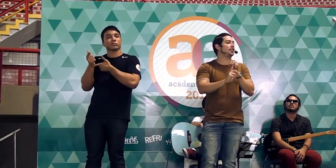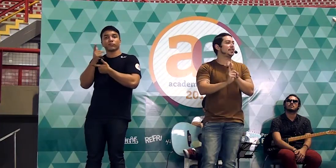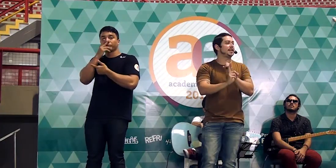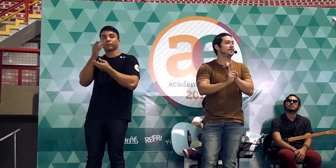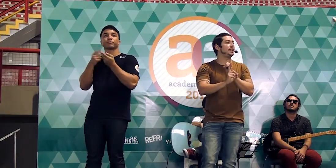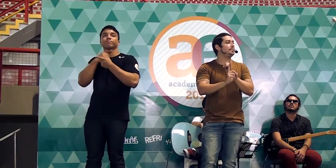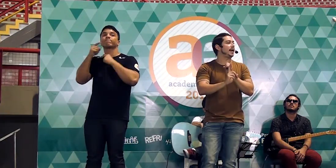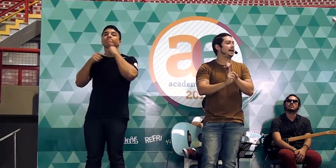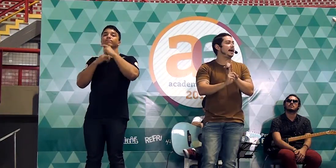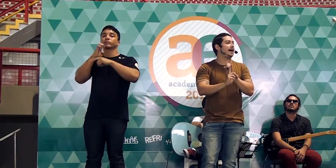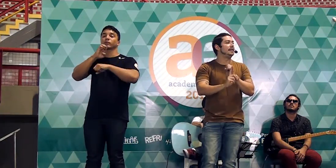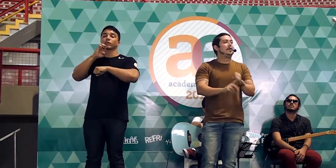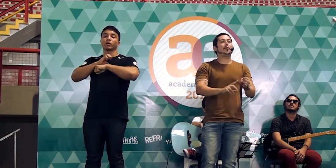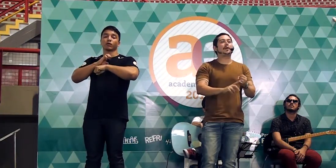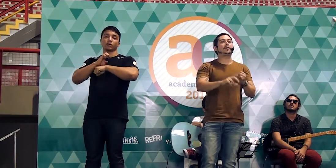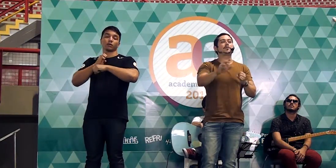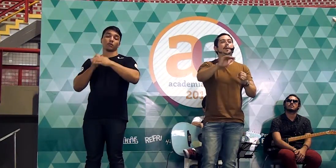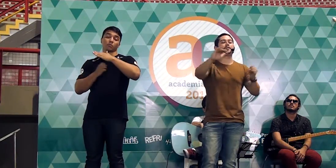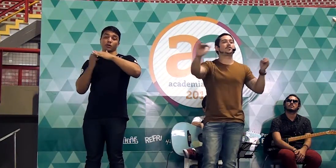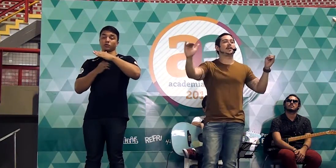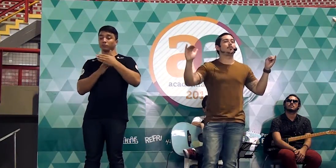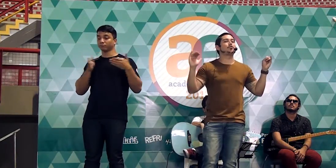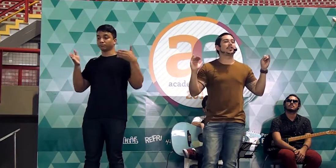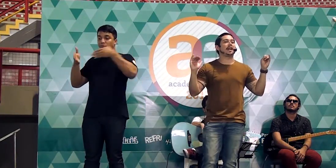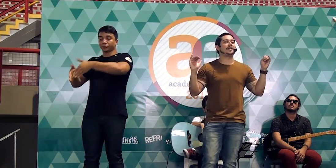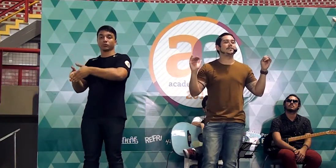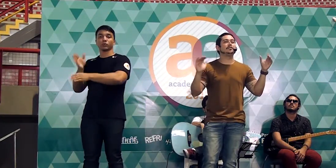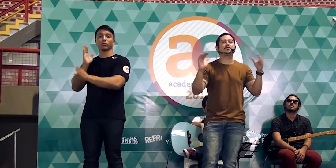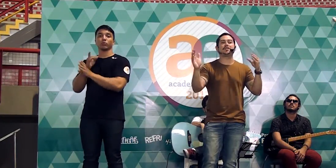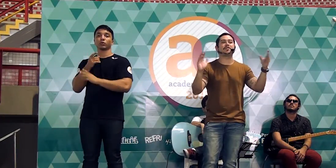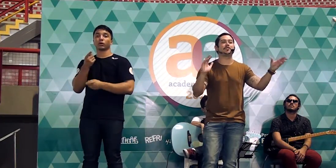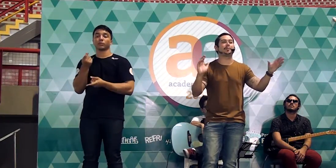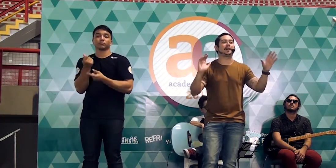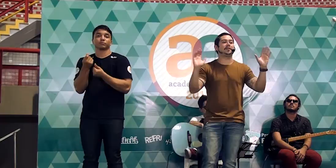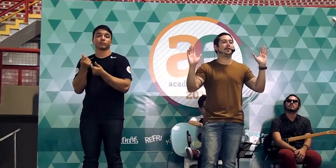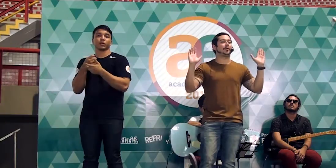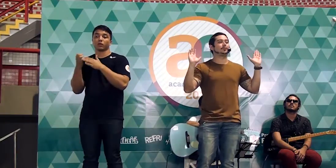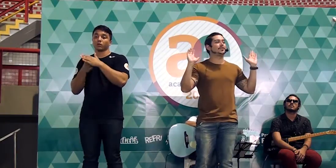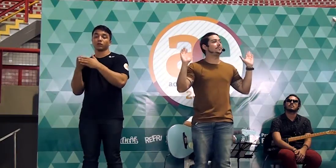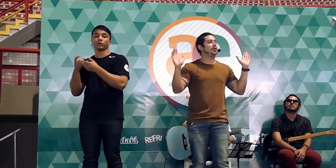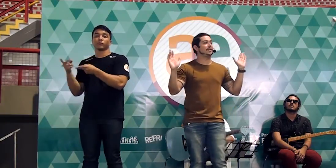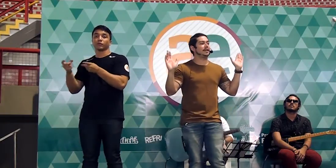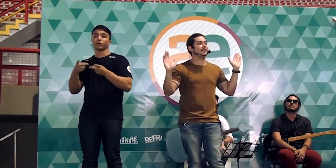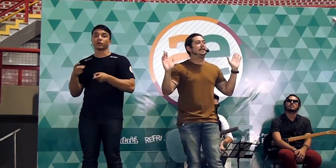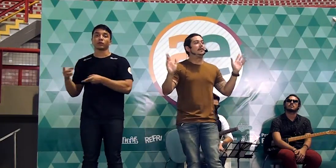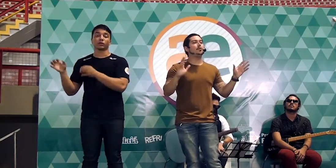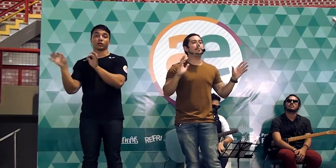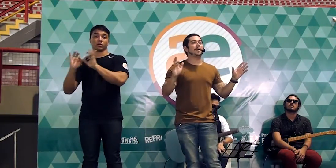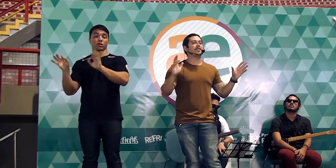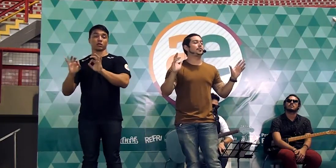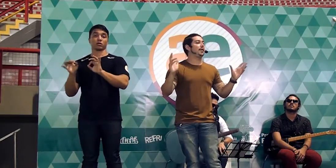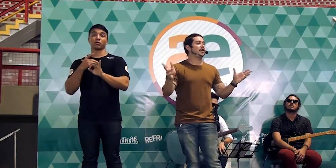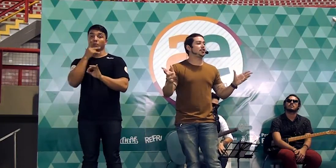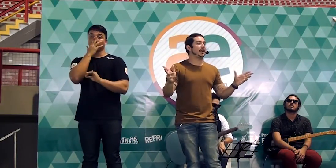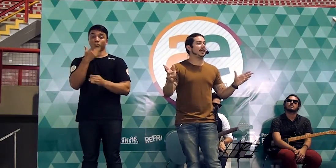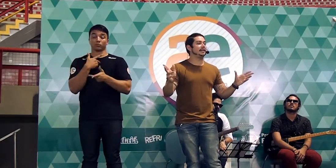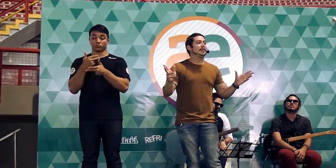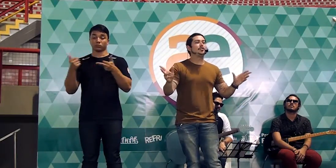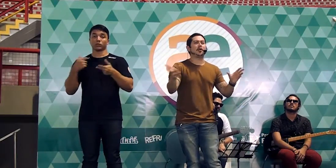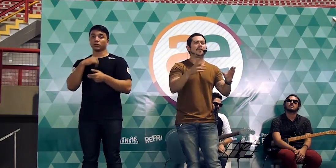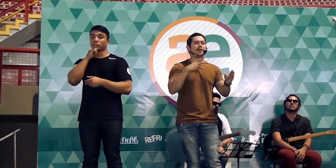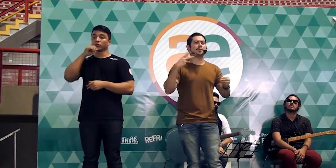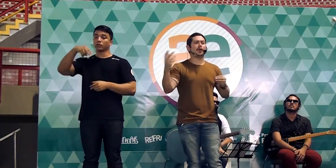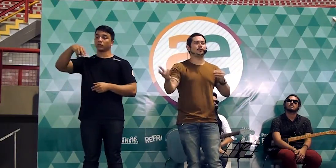empresas estrangeiras virem para cá, porque os preços eram congelados, não tinha sentido para ela vender produtos importados. Uma empresa tipo a